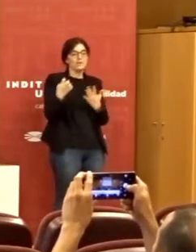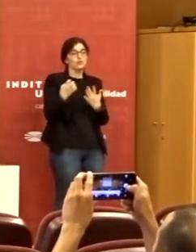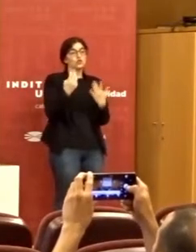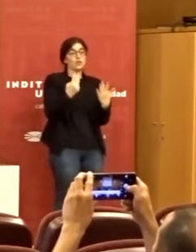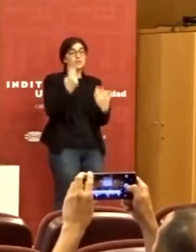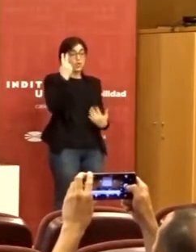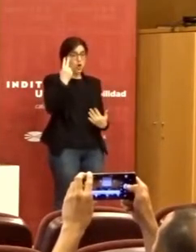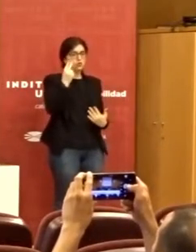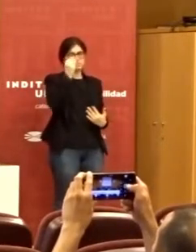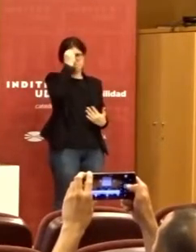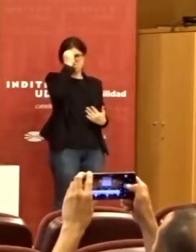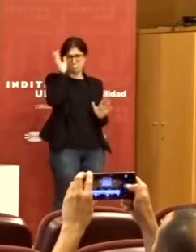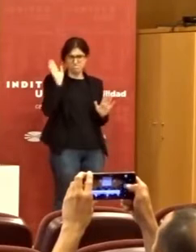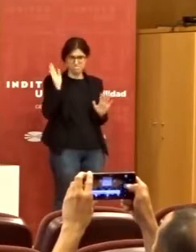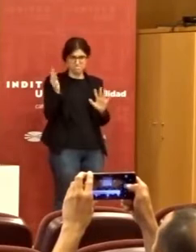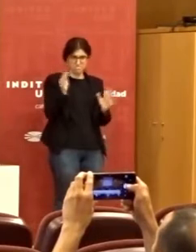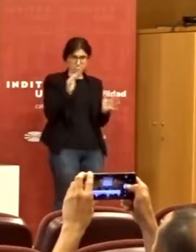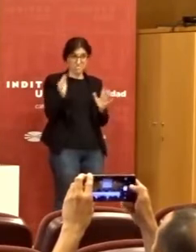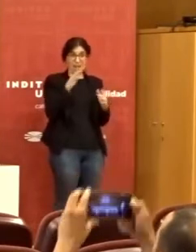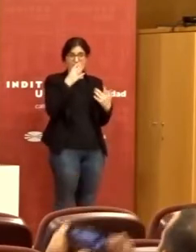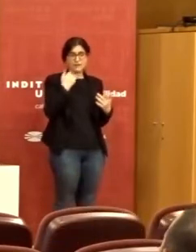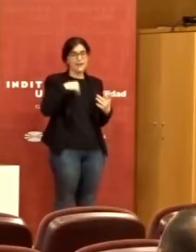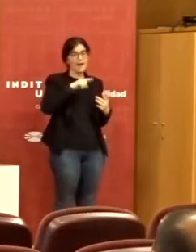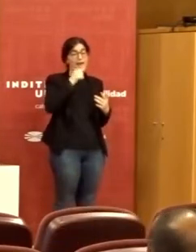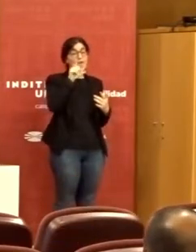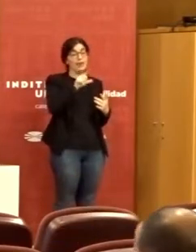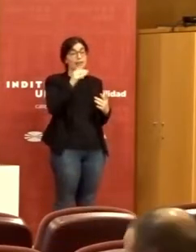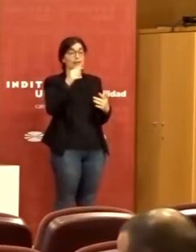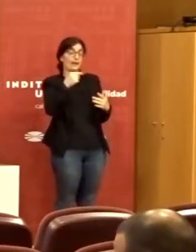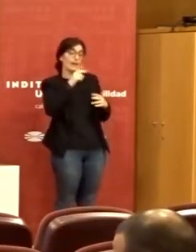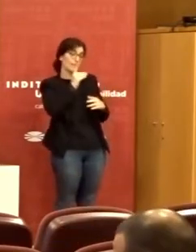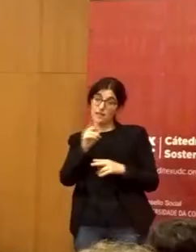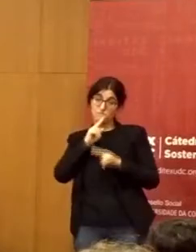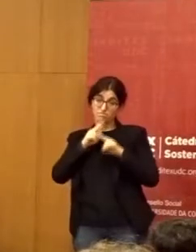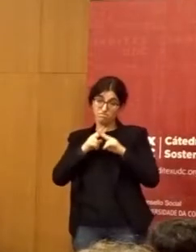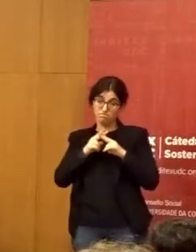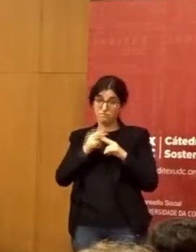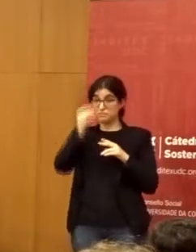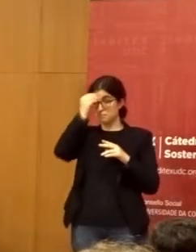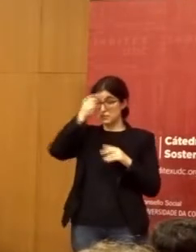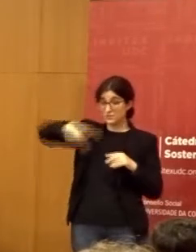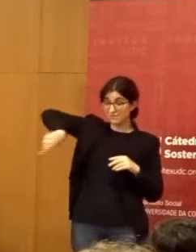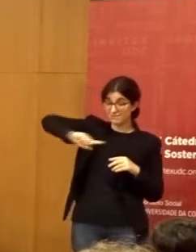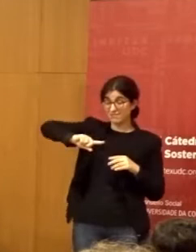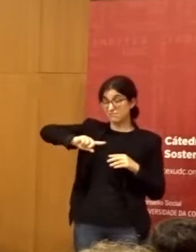recuerdo, y ahora tenemos una LGD. Yo creo que este entorno normativo es